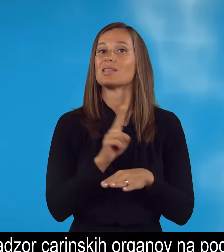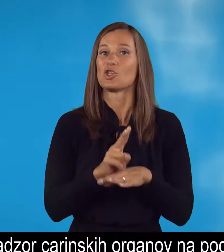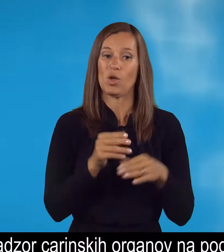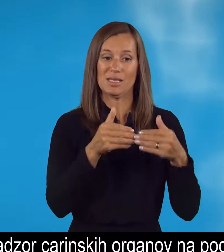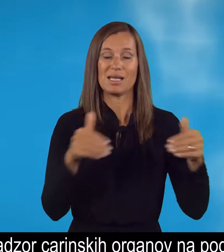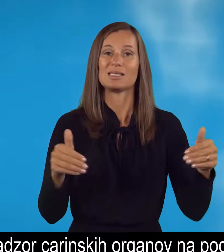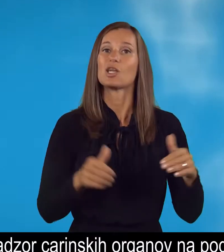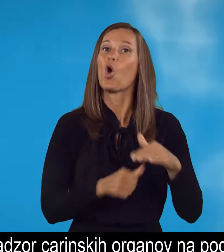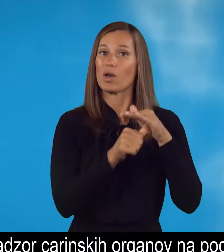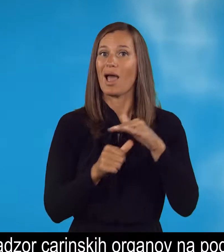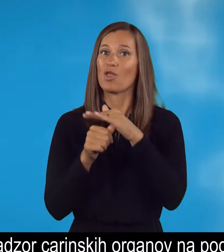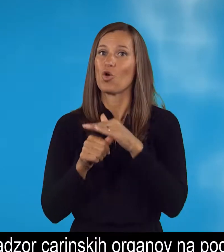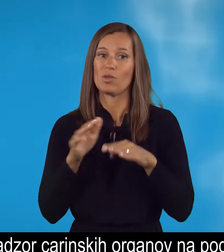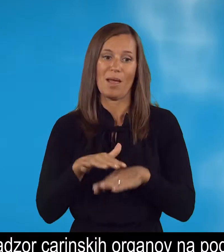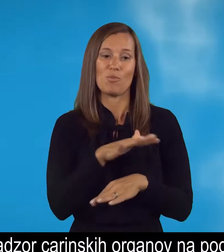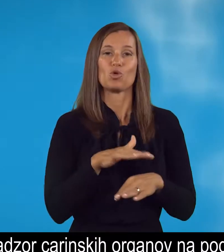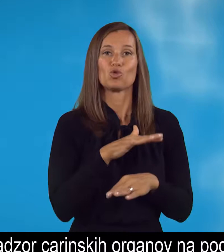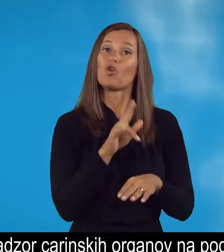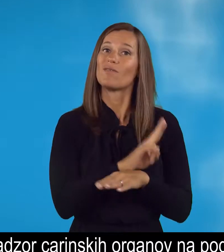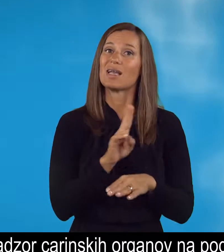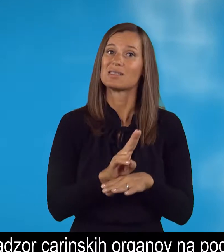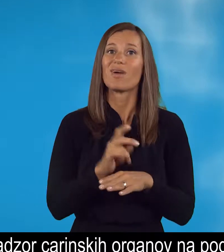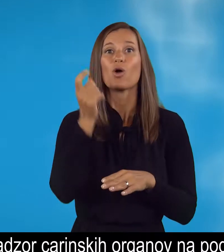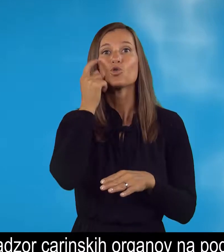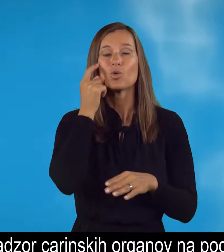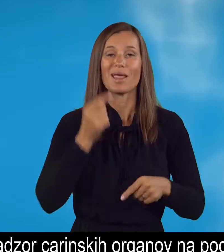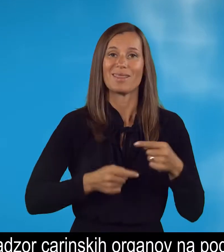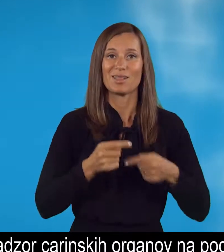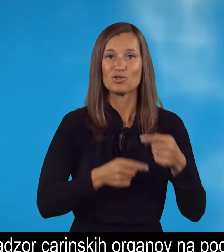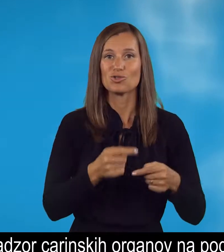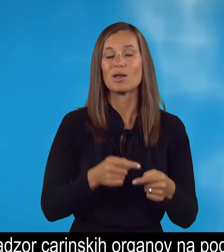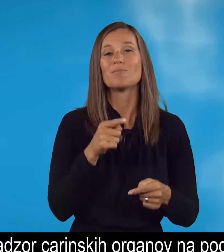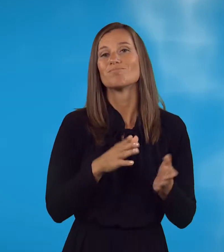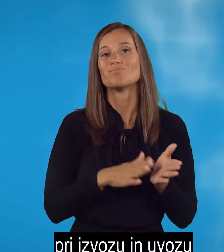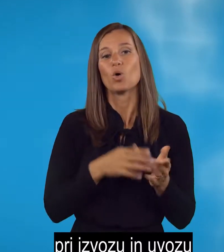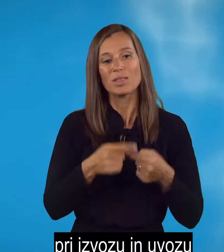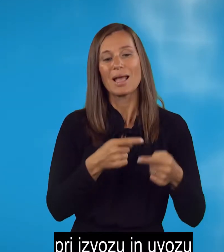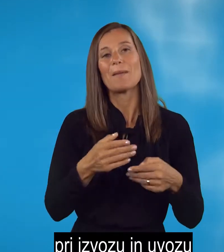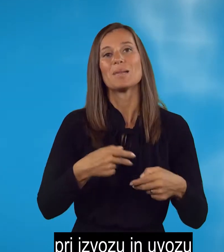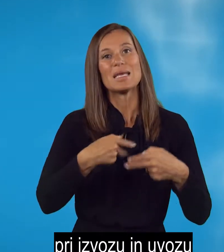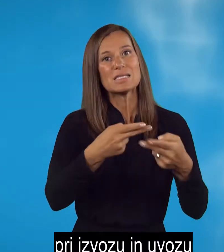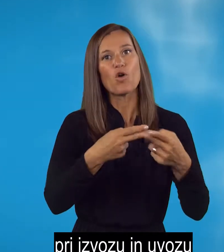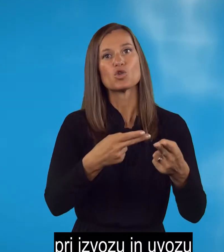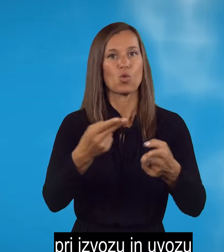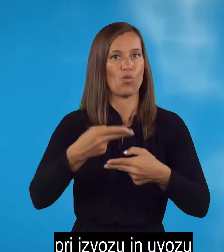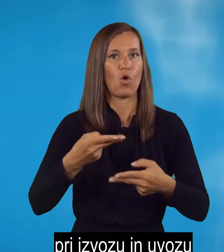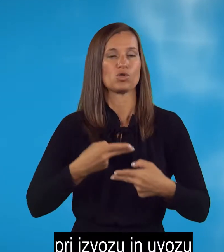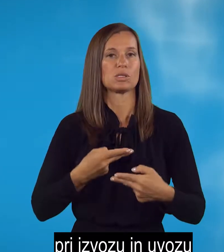Nadzor carinskih organov na področju varstva kulturne dediščine poteka pri izvozu in uvozu predmetov